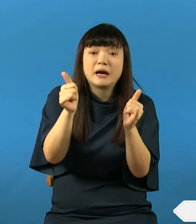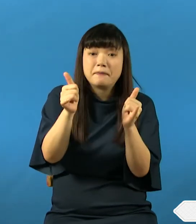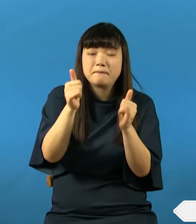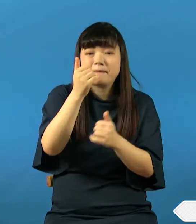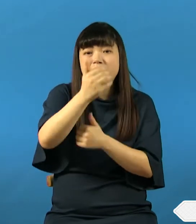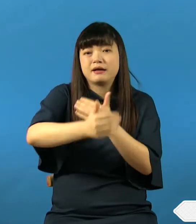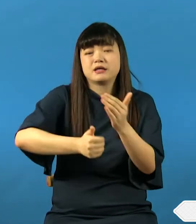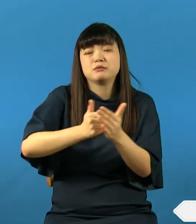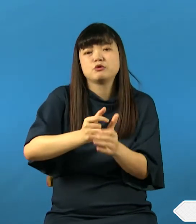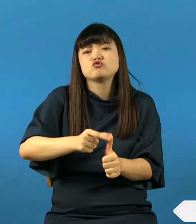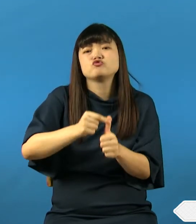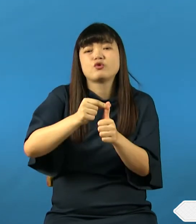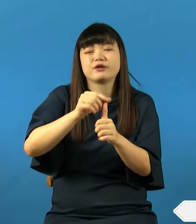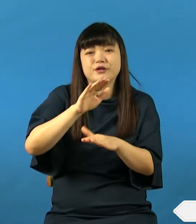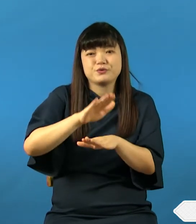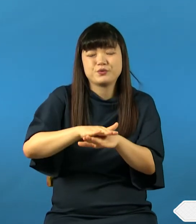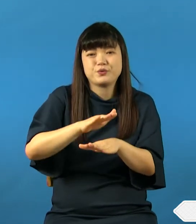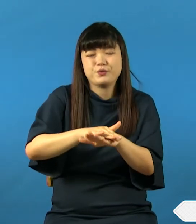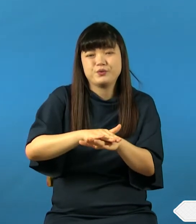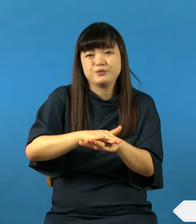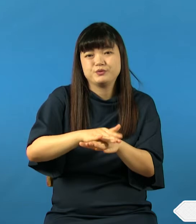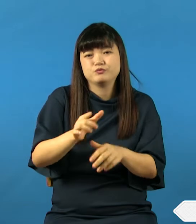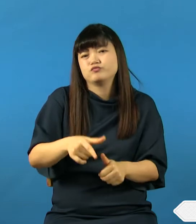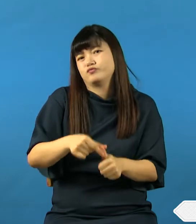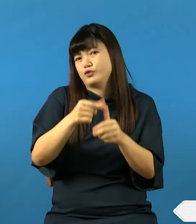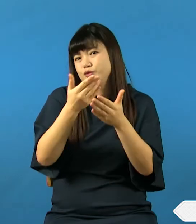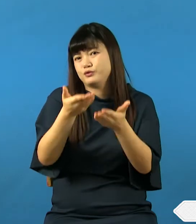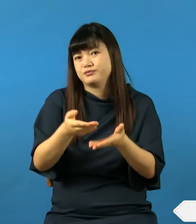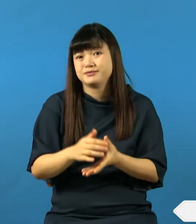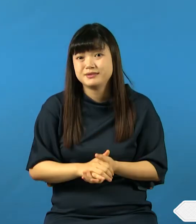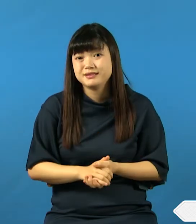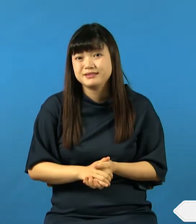사람에게 하나님께서 구원의 손을 내미시기 때문입니다.